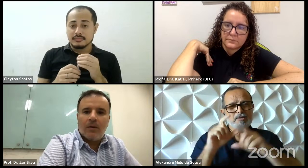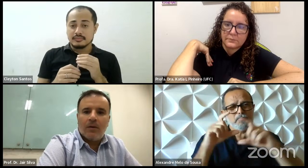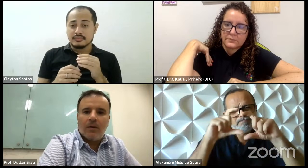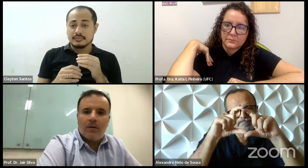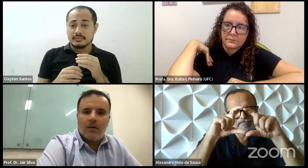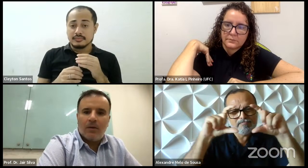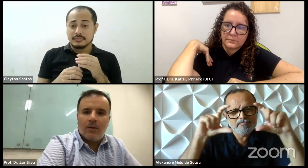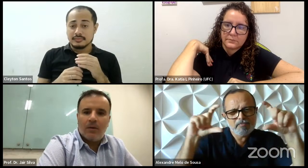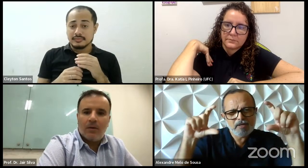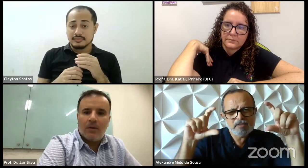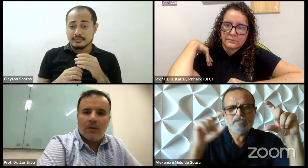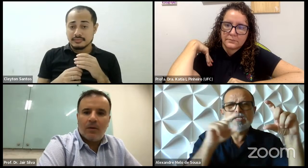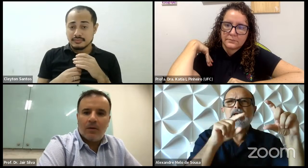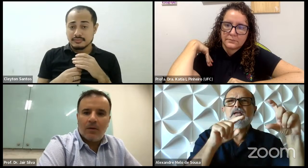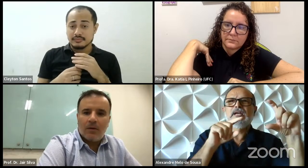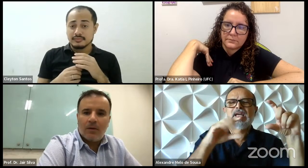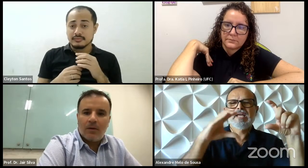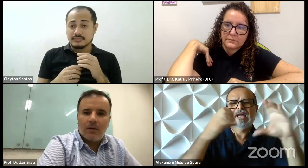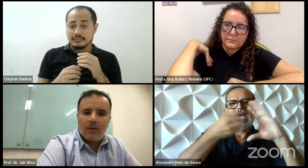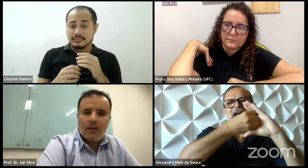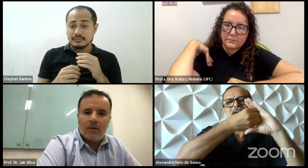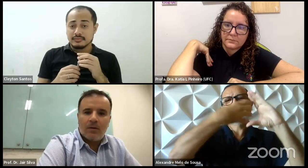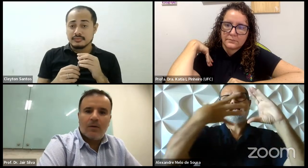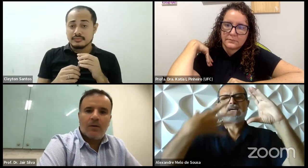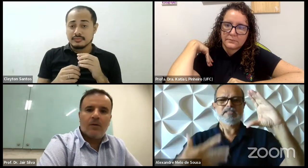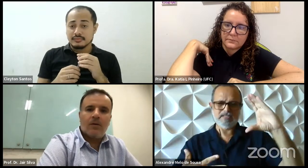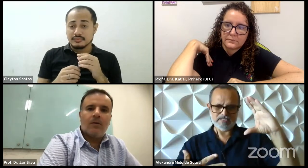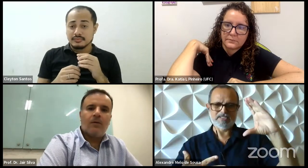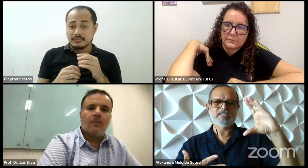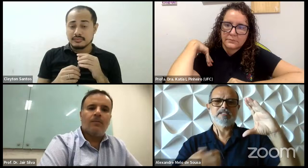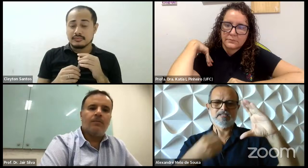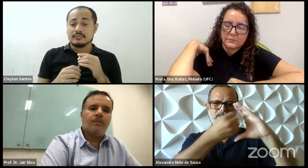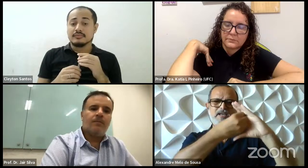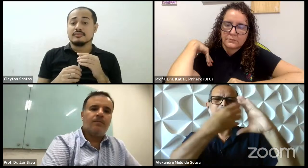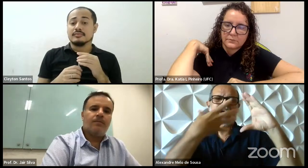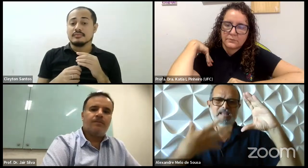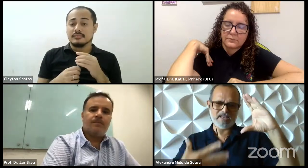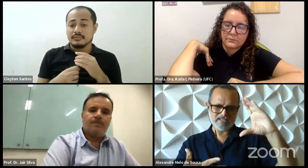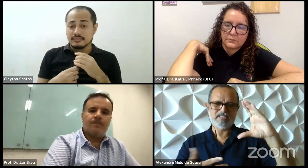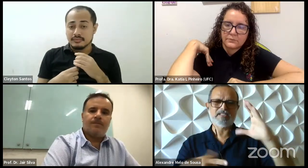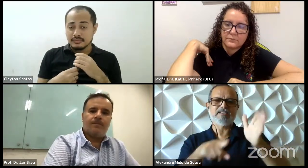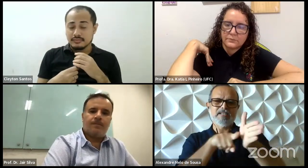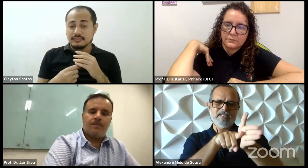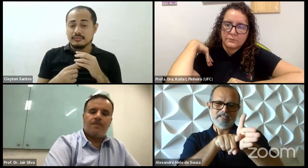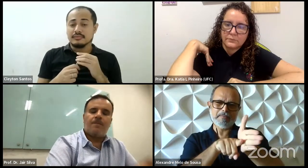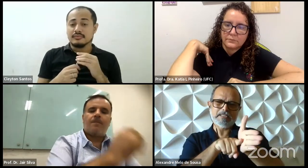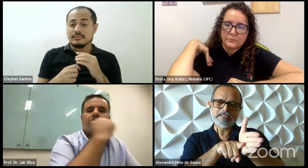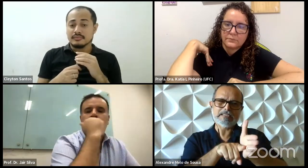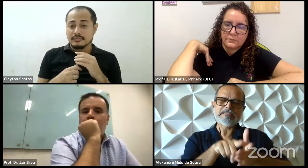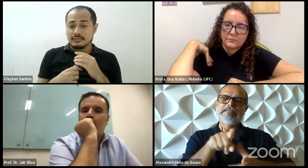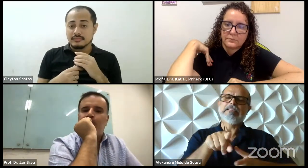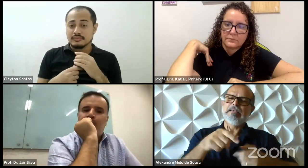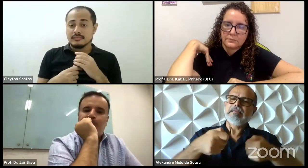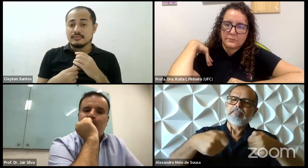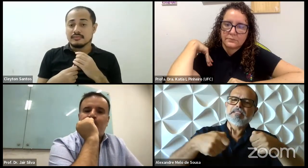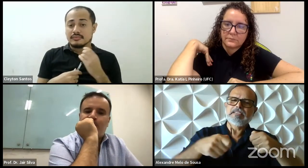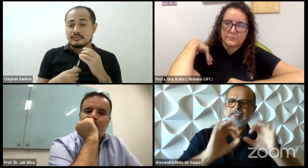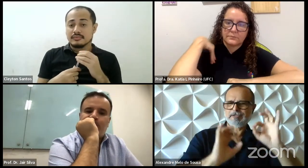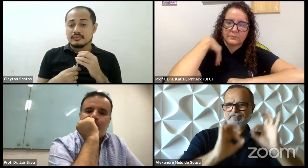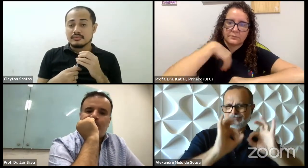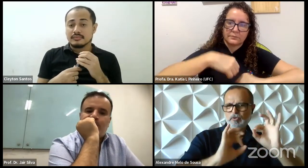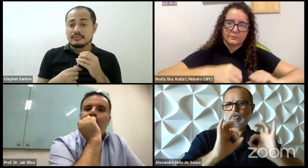Porém, eu concordo com uma das dos professores que estão aqui na banca que falaram sobre as características